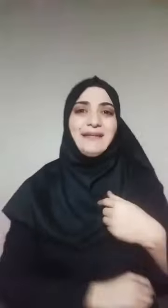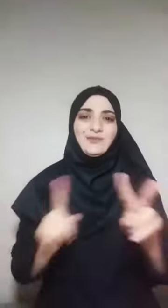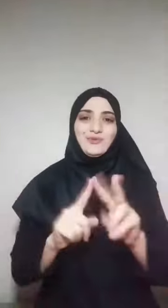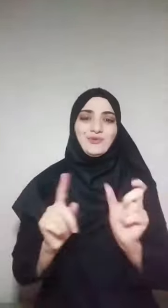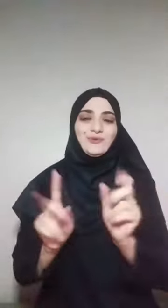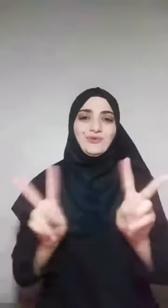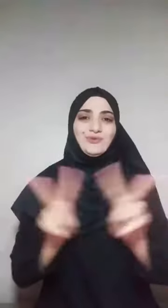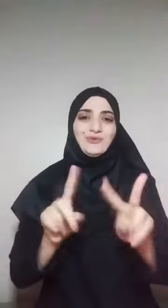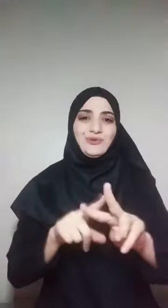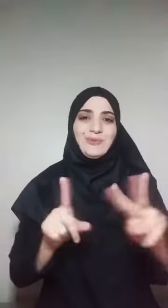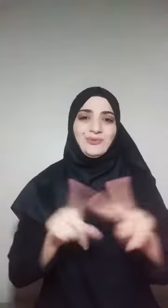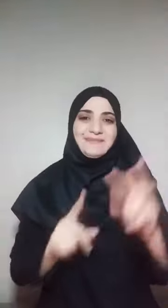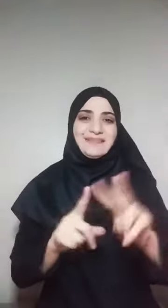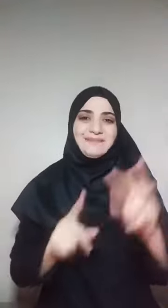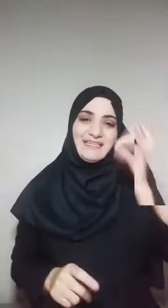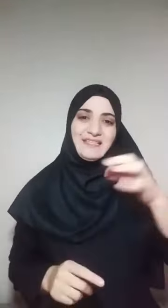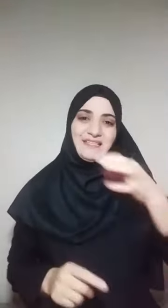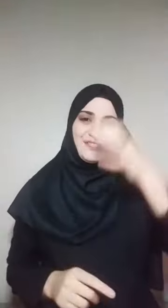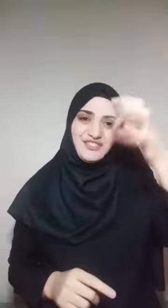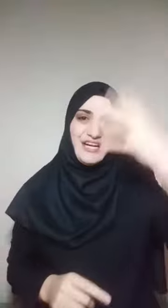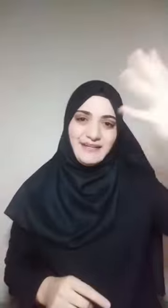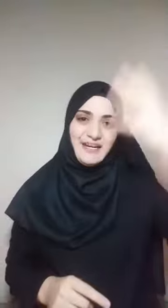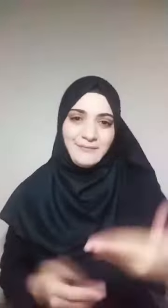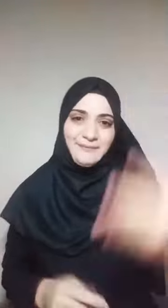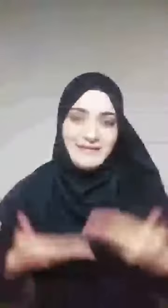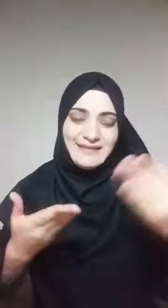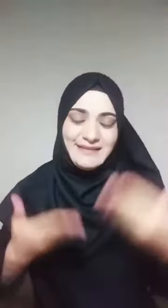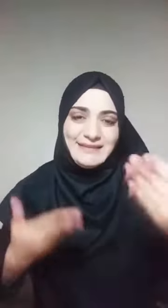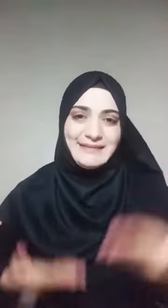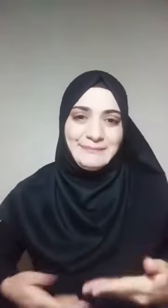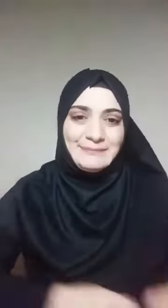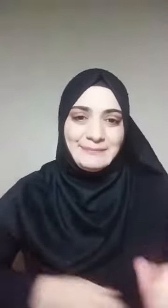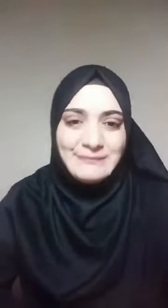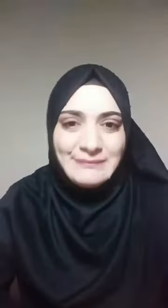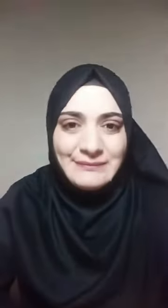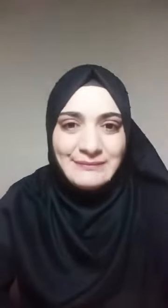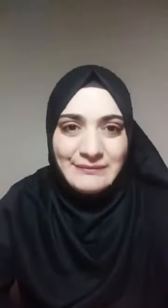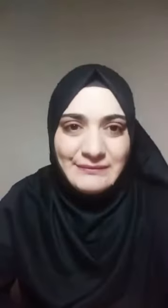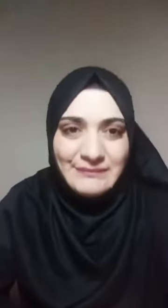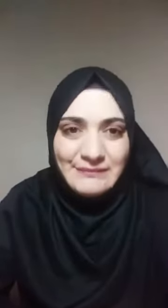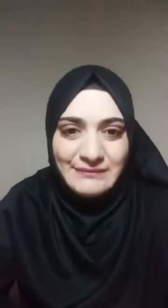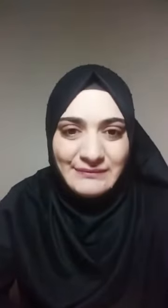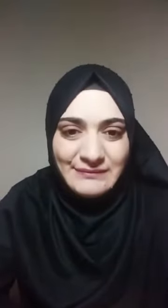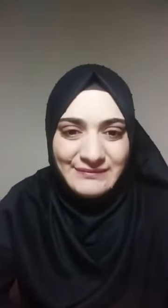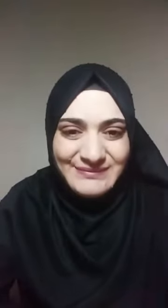Ben Numan Bey'i çağırayım, davet edeyim.